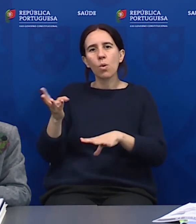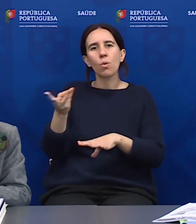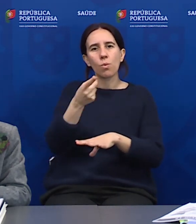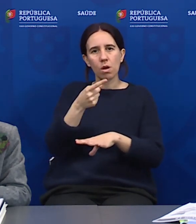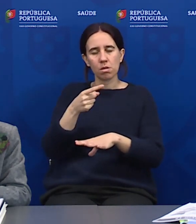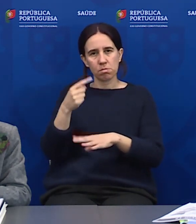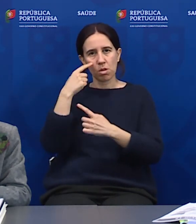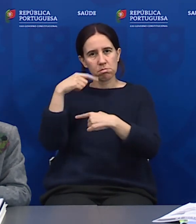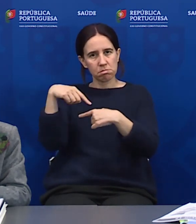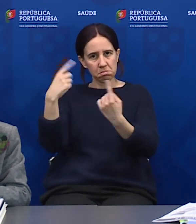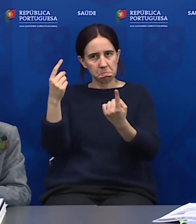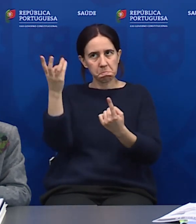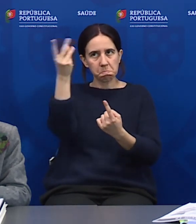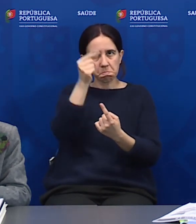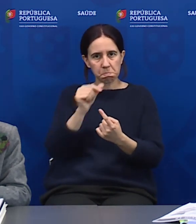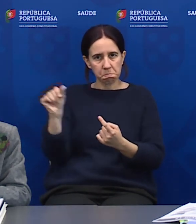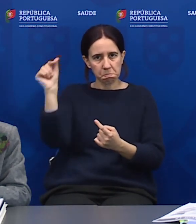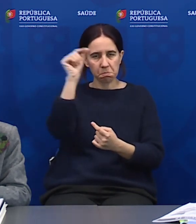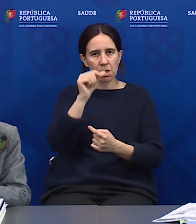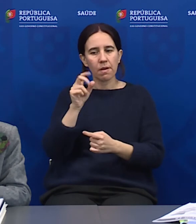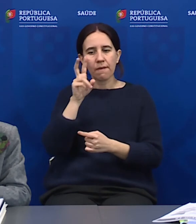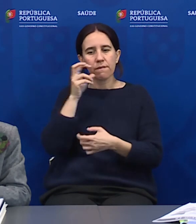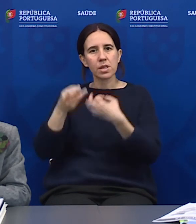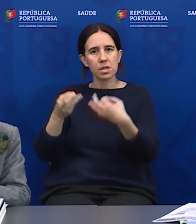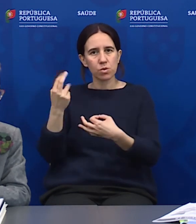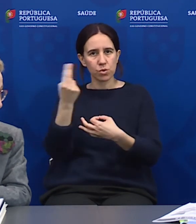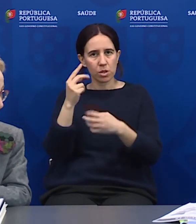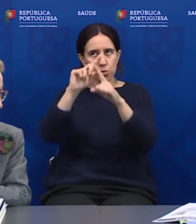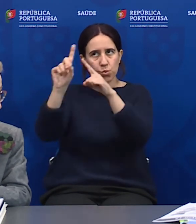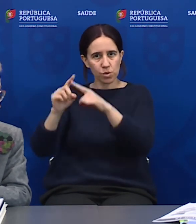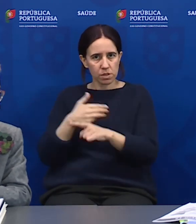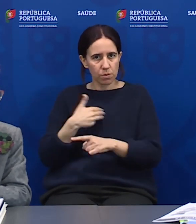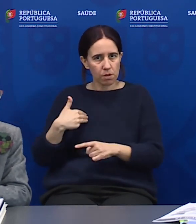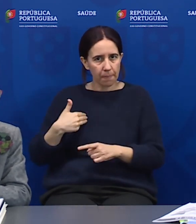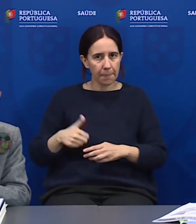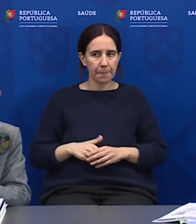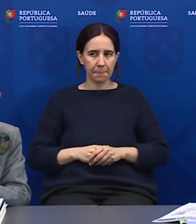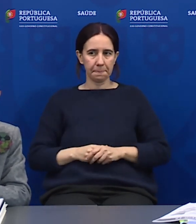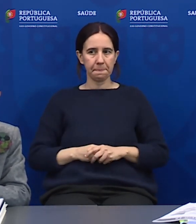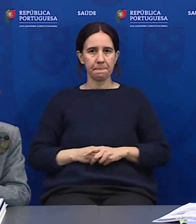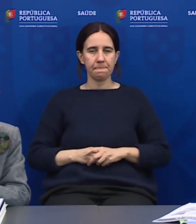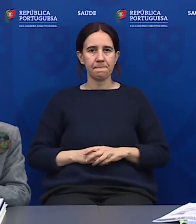condições de revelar esta distribuição de ventiladores pelas várias unidades de saúde?